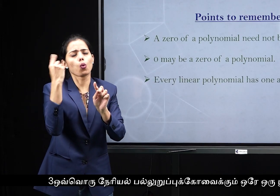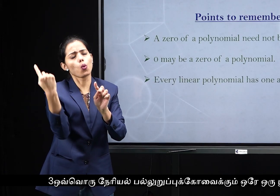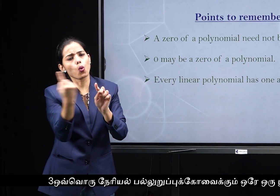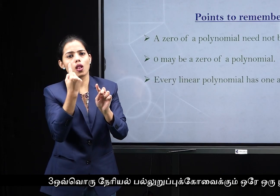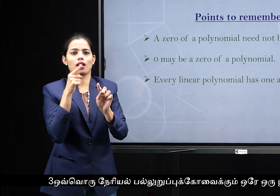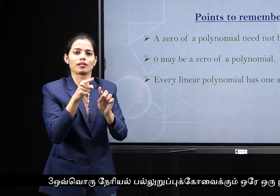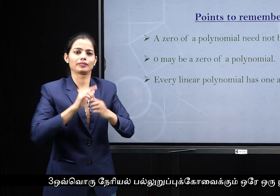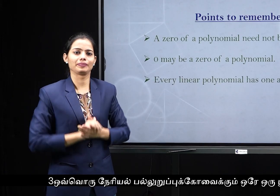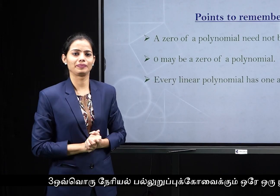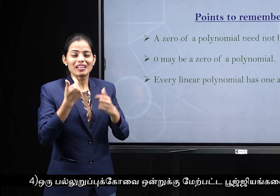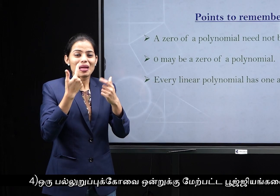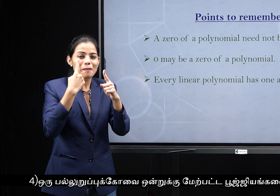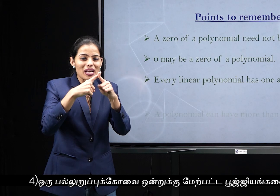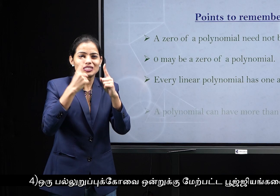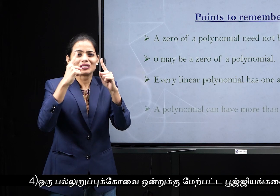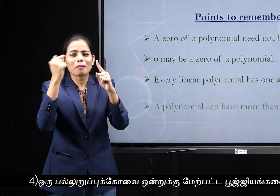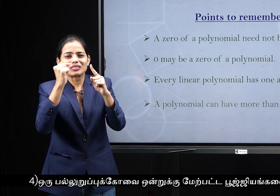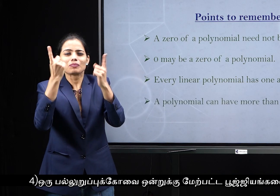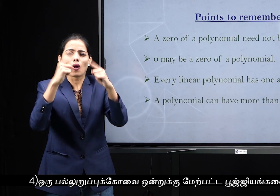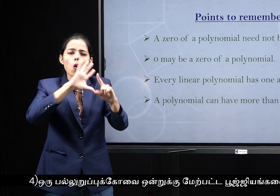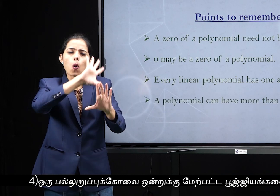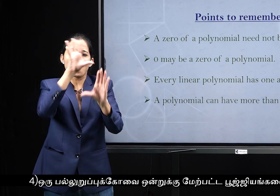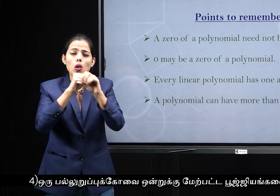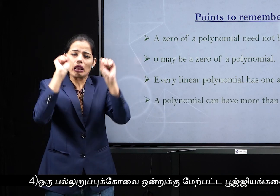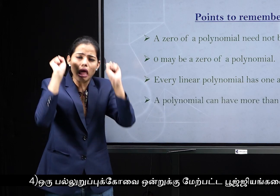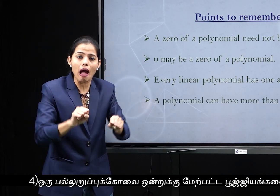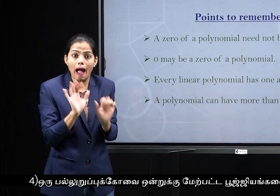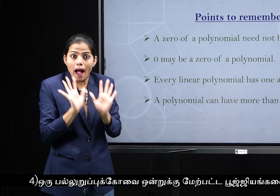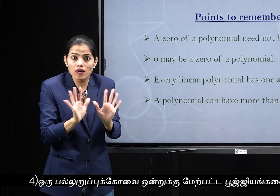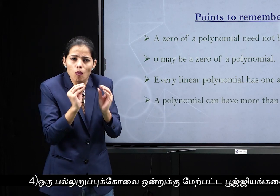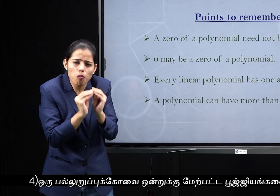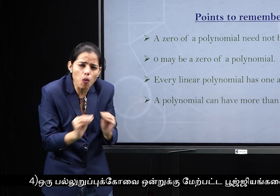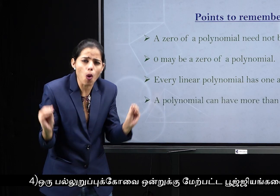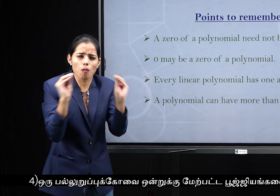ஒரு பல்லுறுப்புக்கோவை ஒன்றுக்கு மேற்பட்ட பூஜ்ஜியங்களை கொண்டிருக்கலாம்.